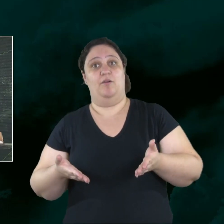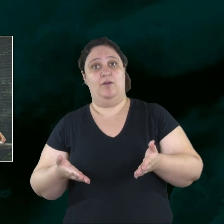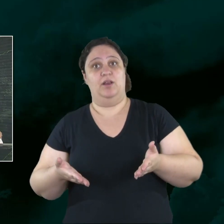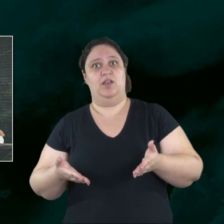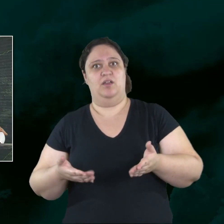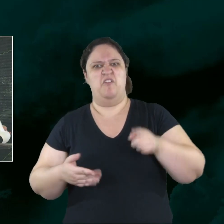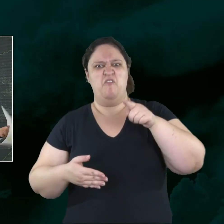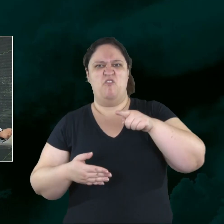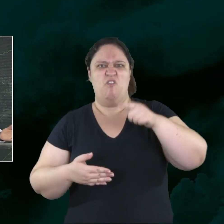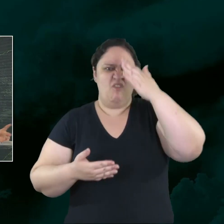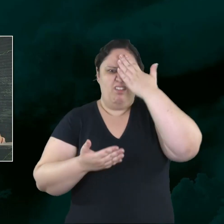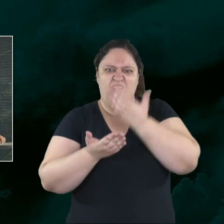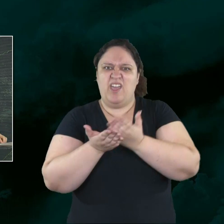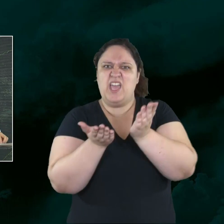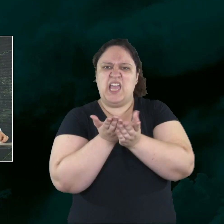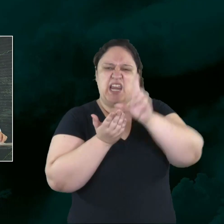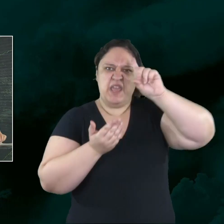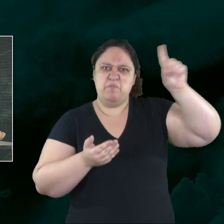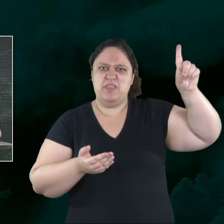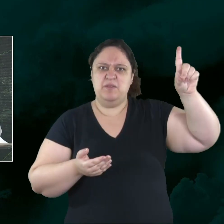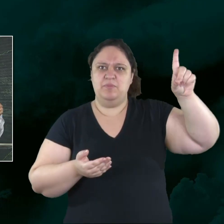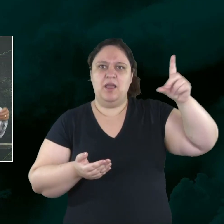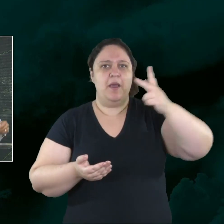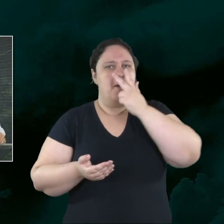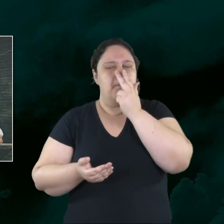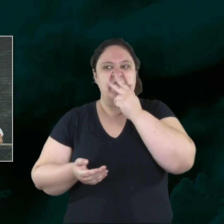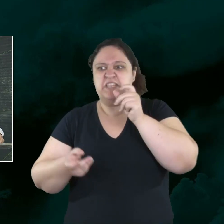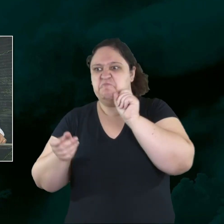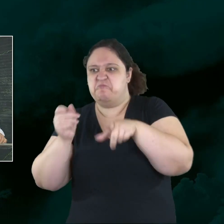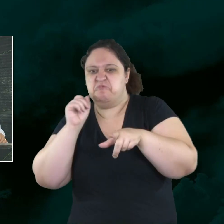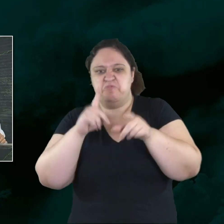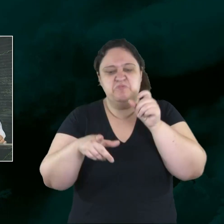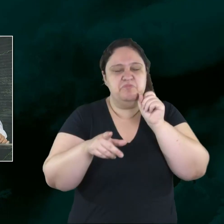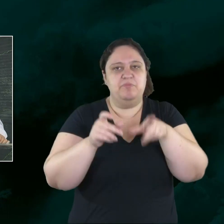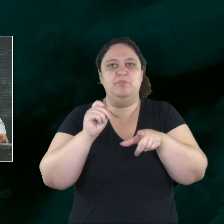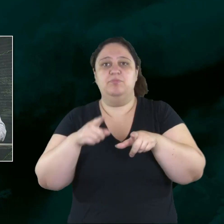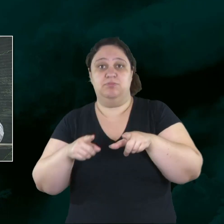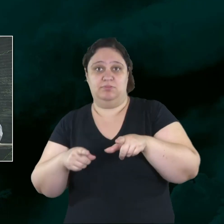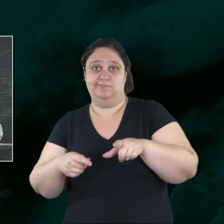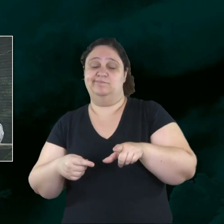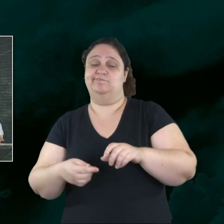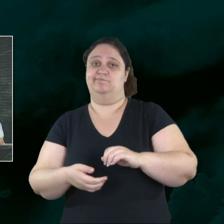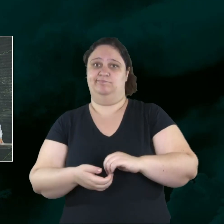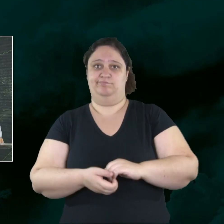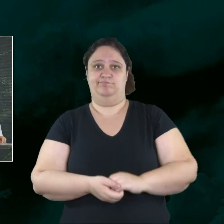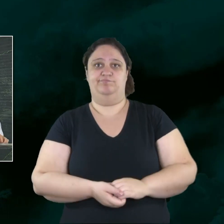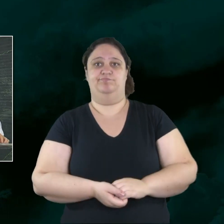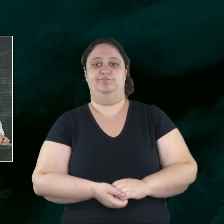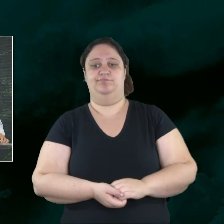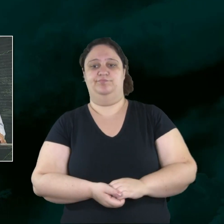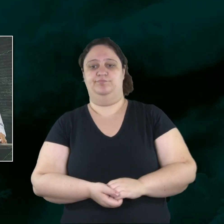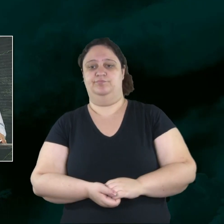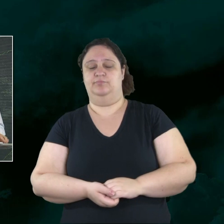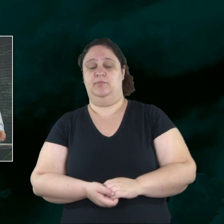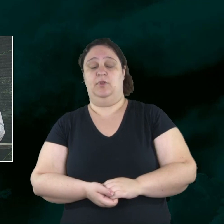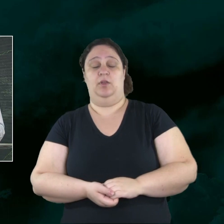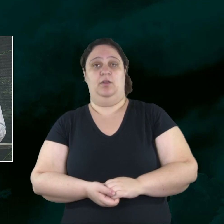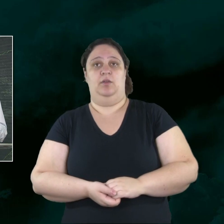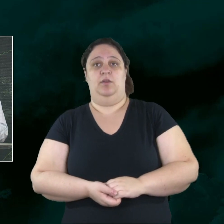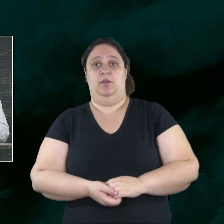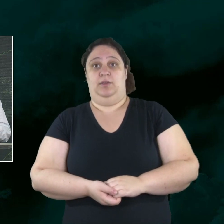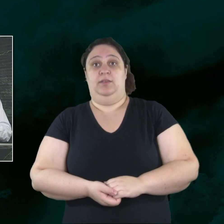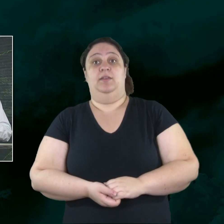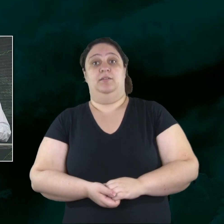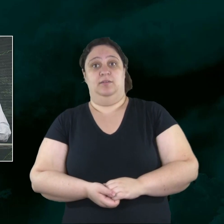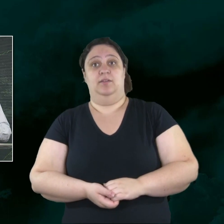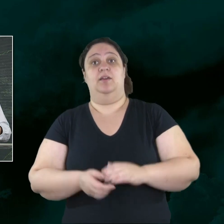ser ofensivo, passa a você ofender o outro quando você fala que você crê na Bíblia. Irmãos, é isso que